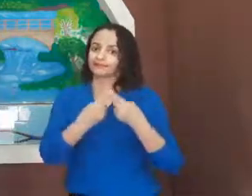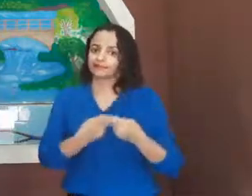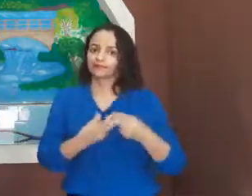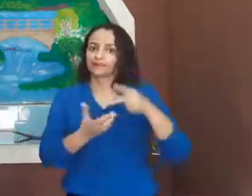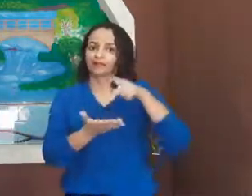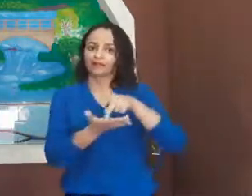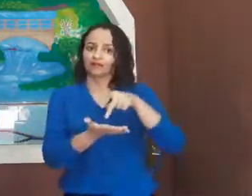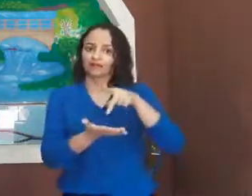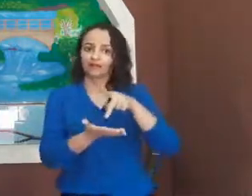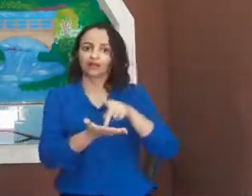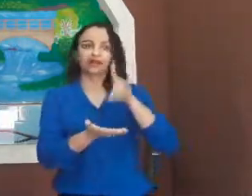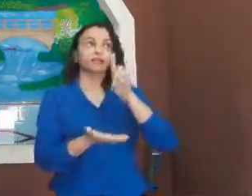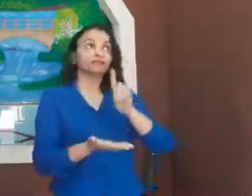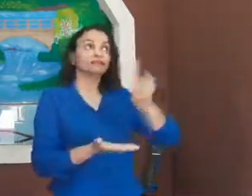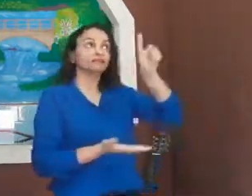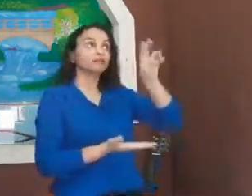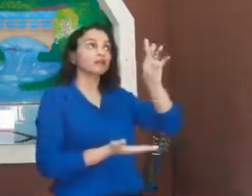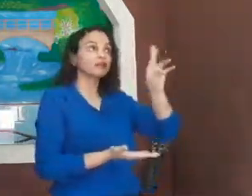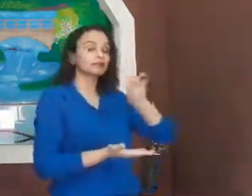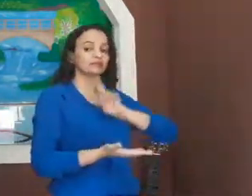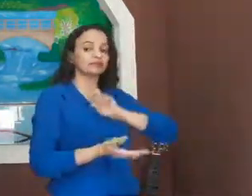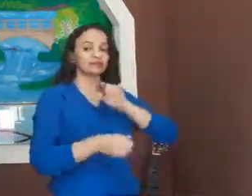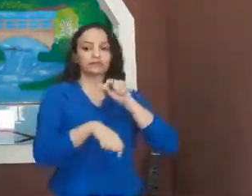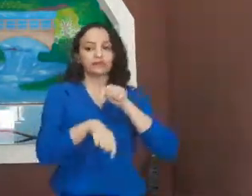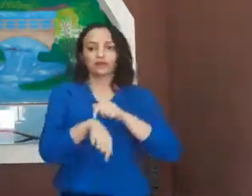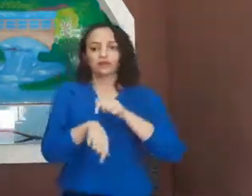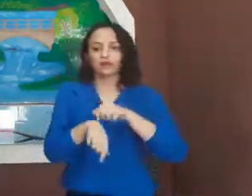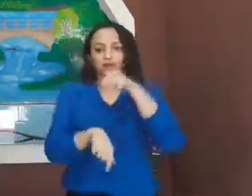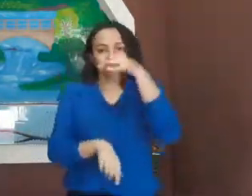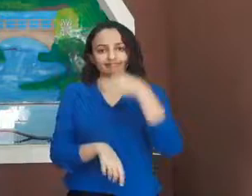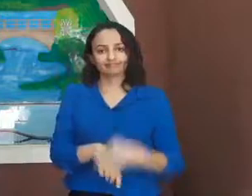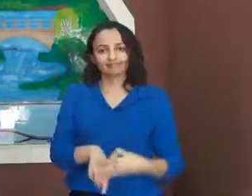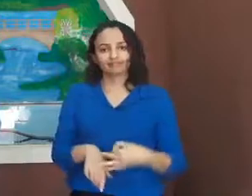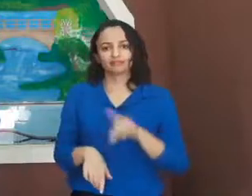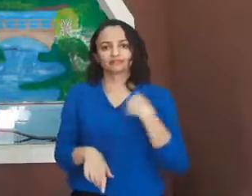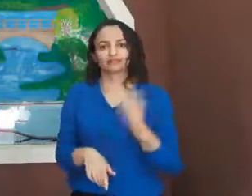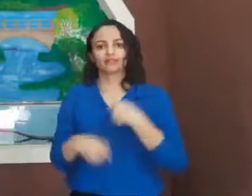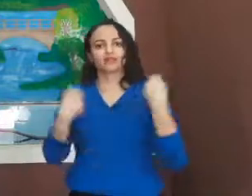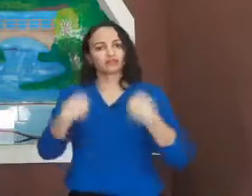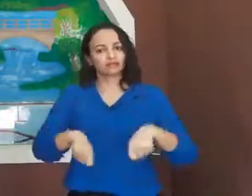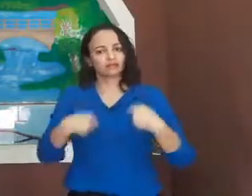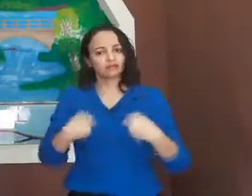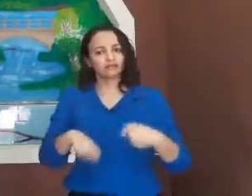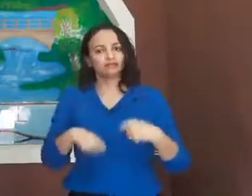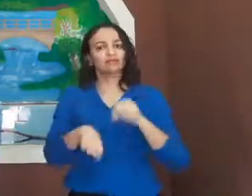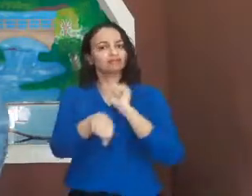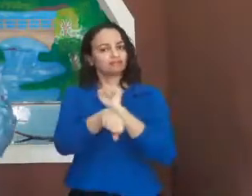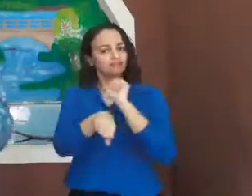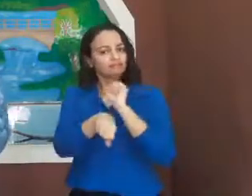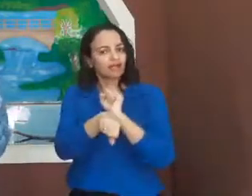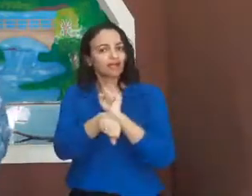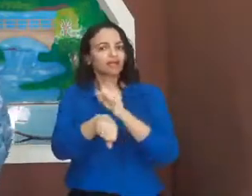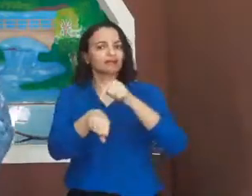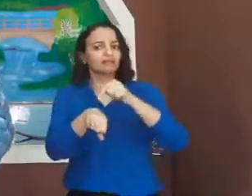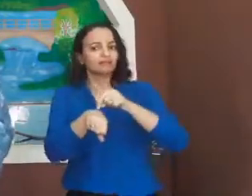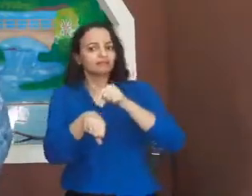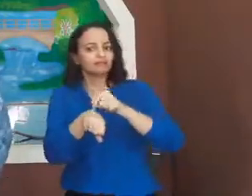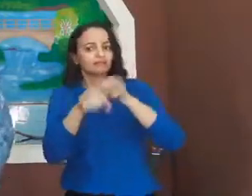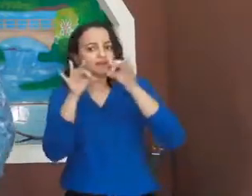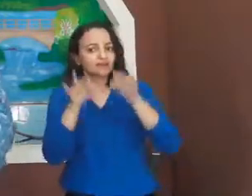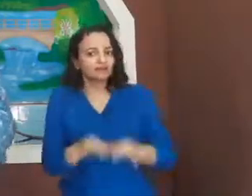esperar em Deus. Espere com paciência. Devemos esperar no Senhor com paciência, quando